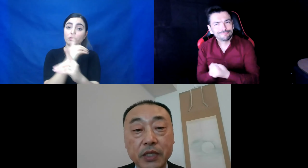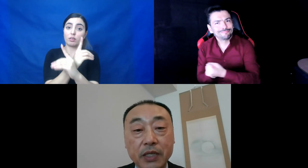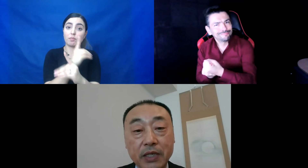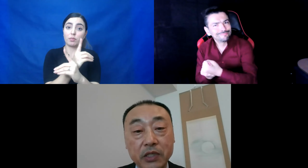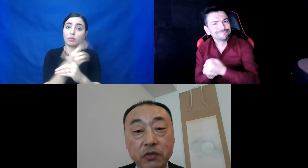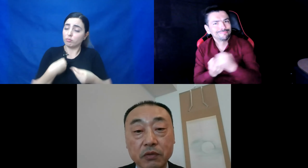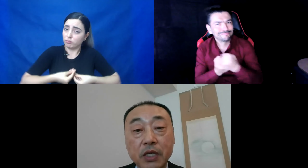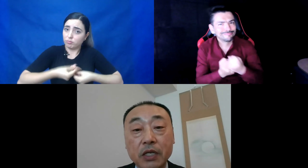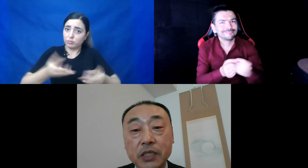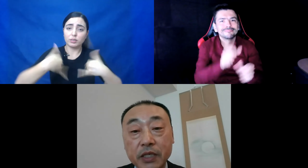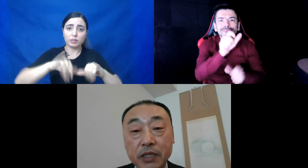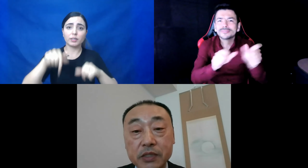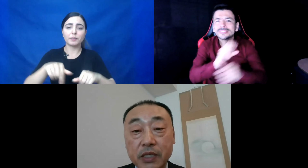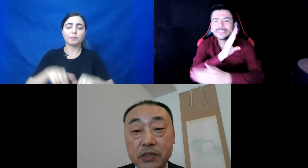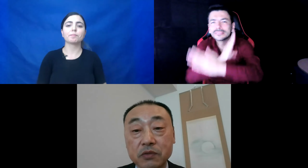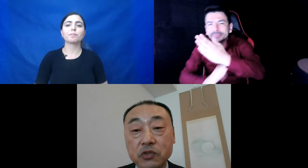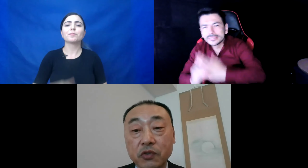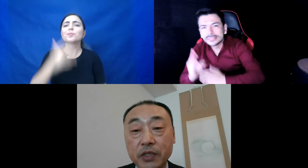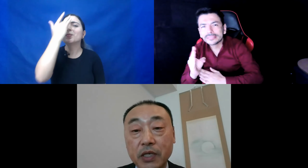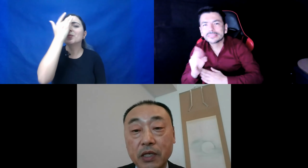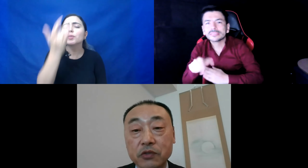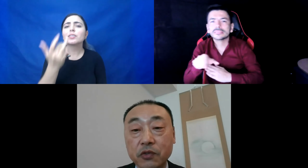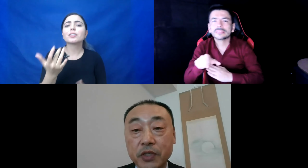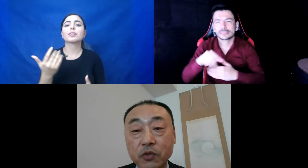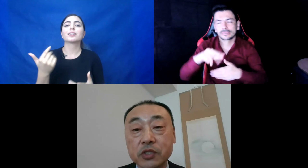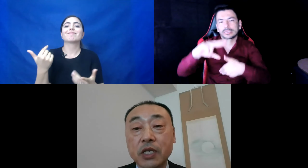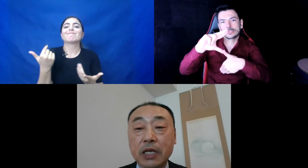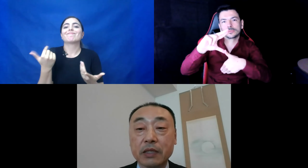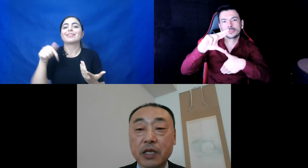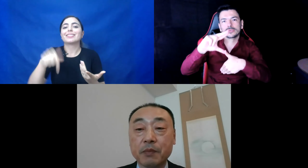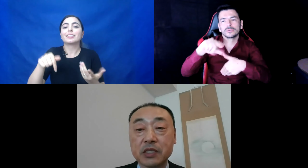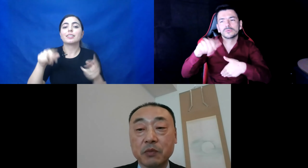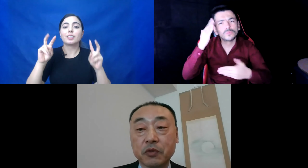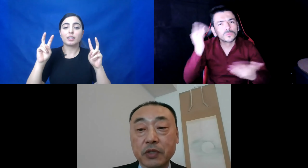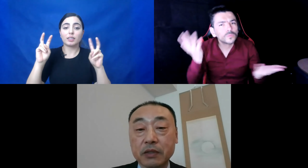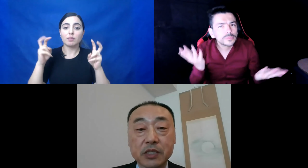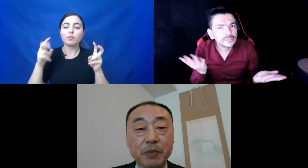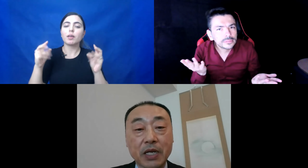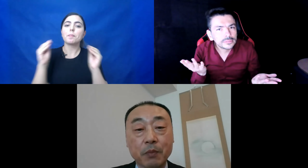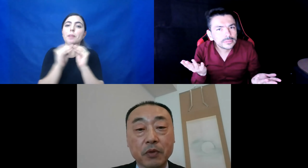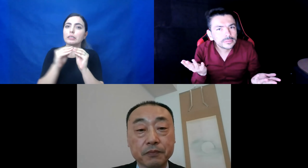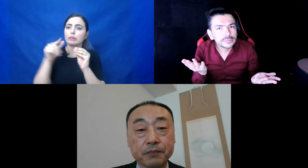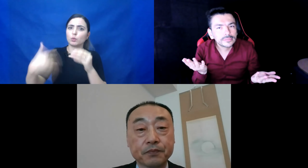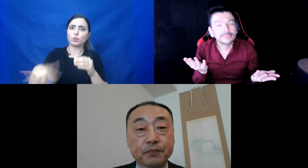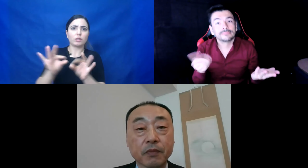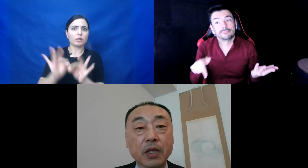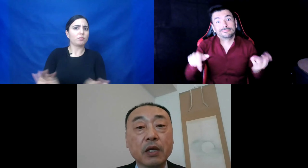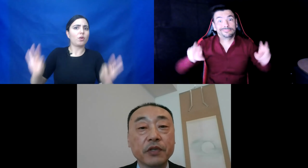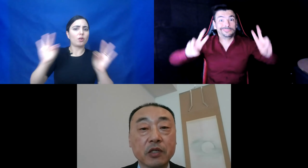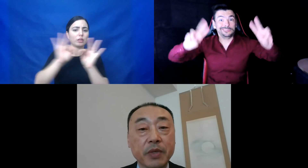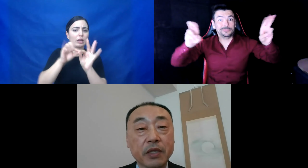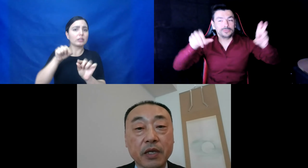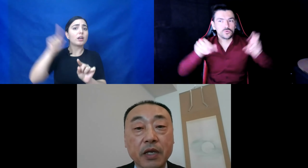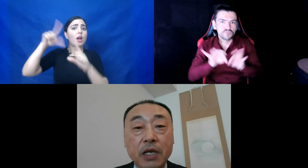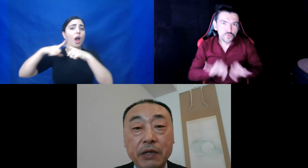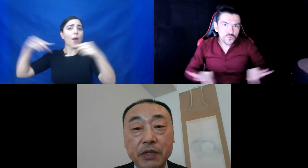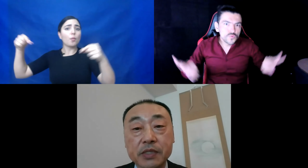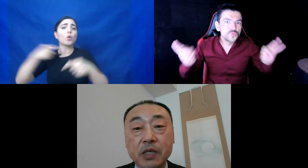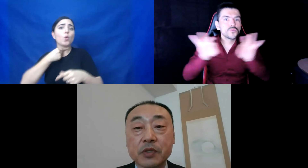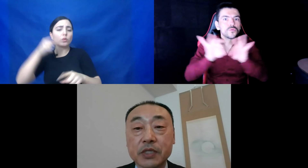discapacidad de la región, ya que este es uno de los temas importantes para Japón.